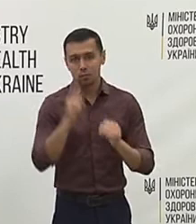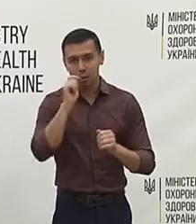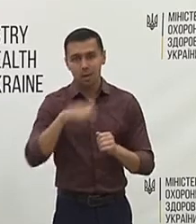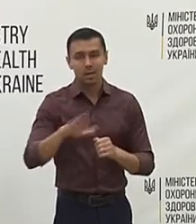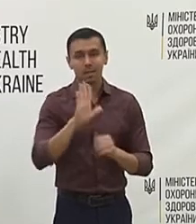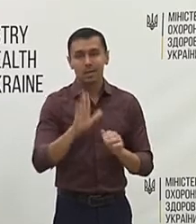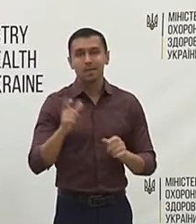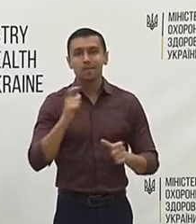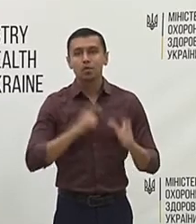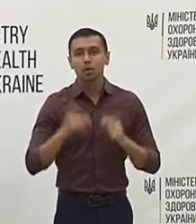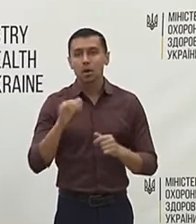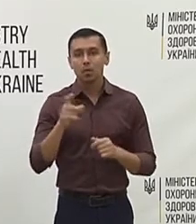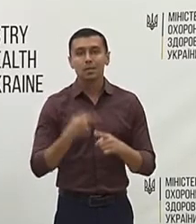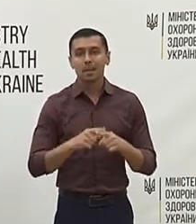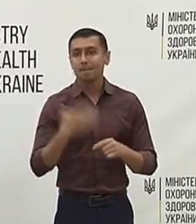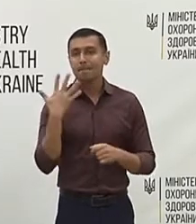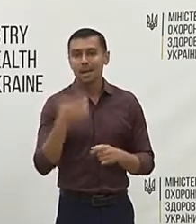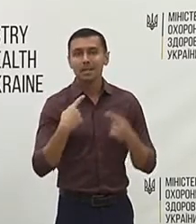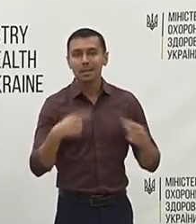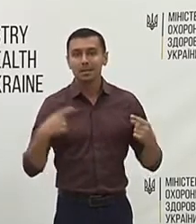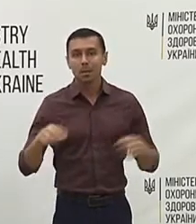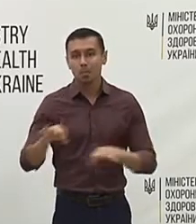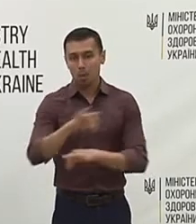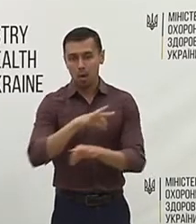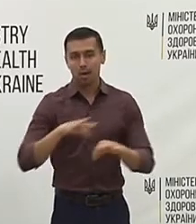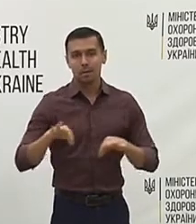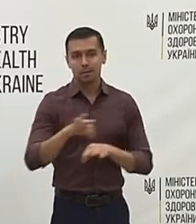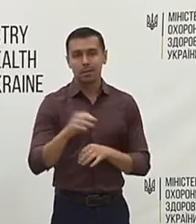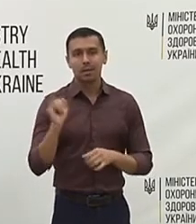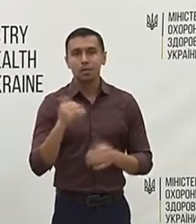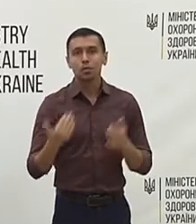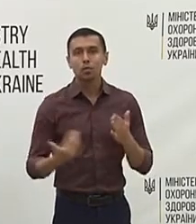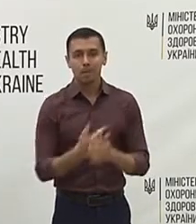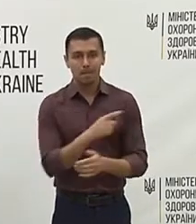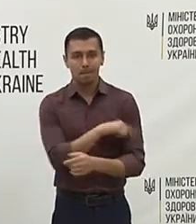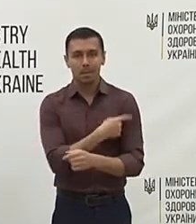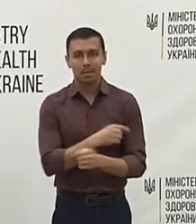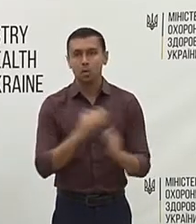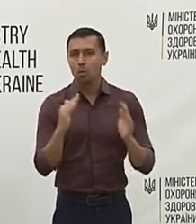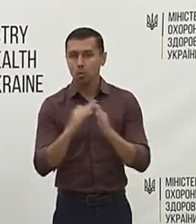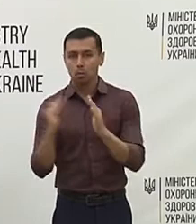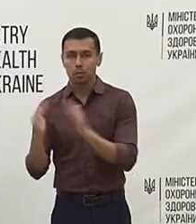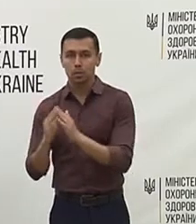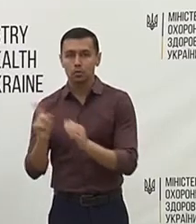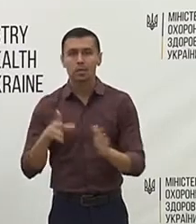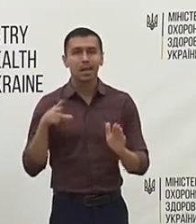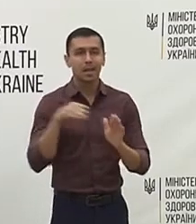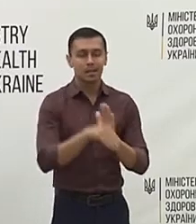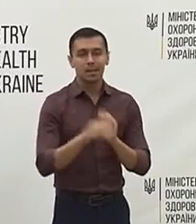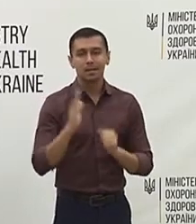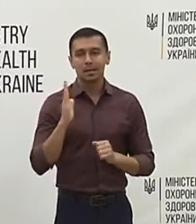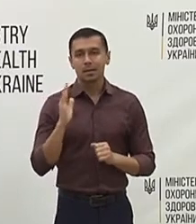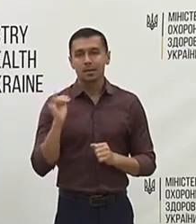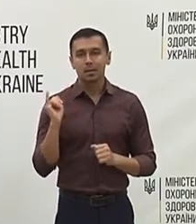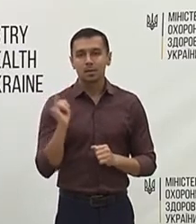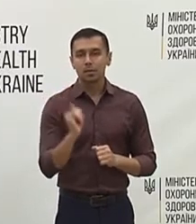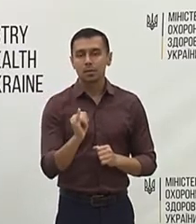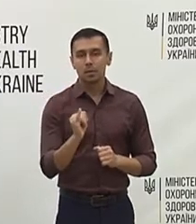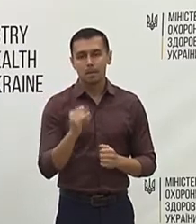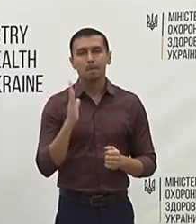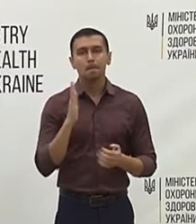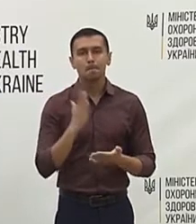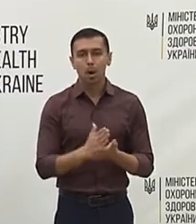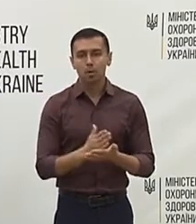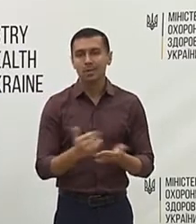в інституті раку це 5 різних проєктів і нові медичні корпуси, що закладались і